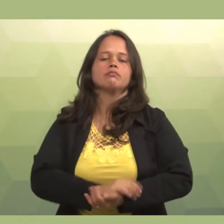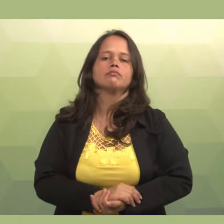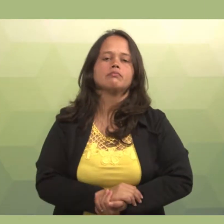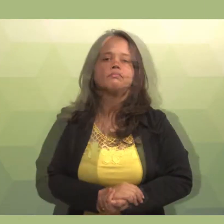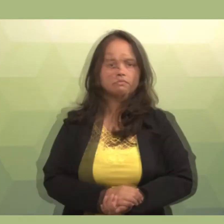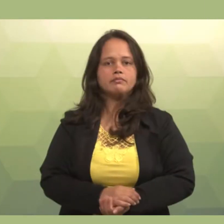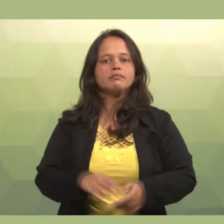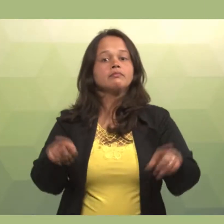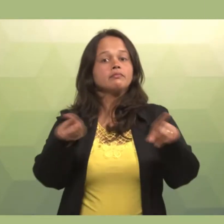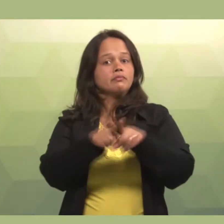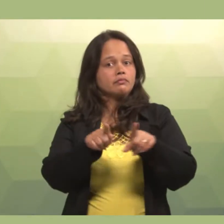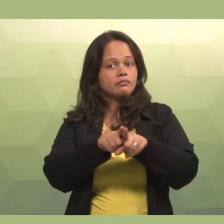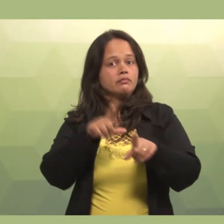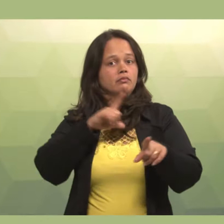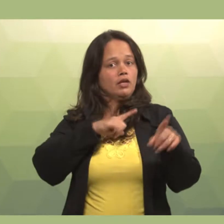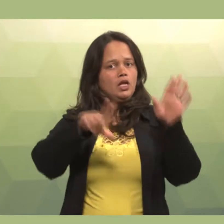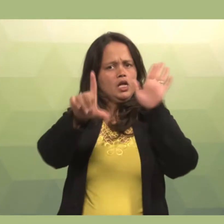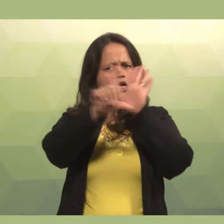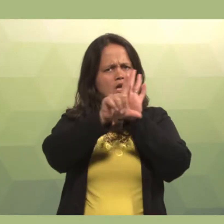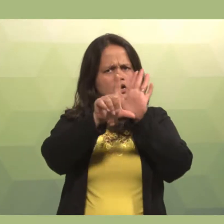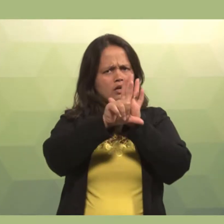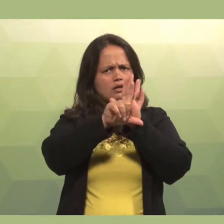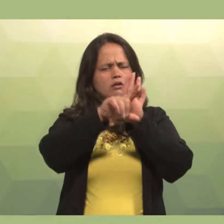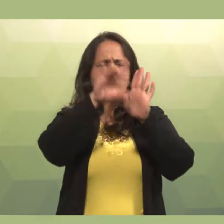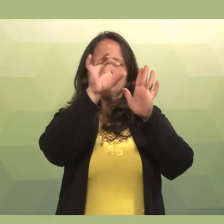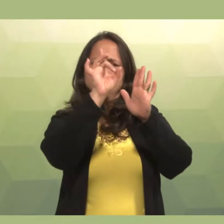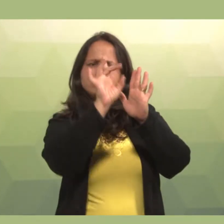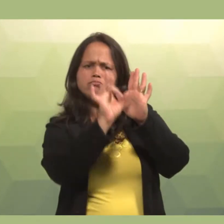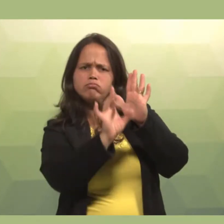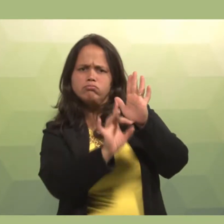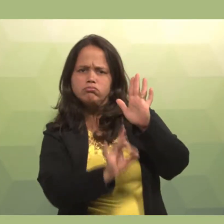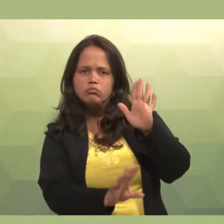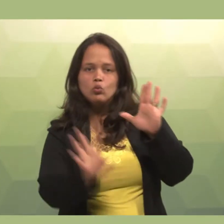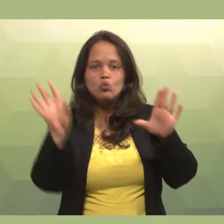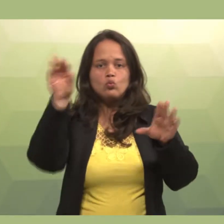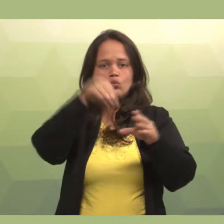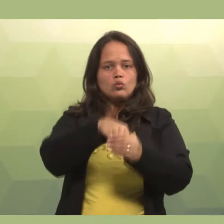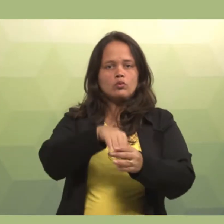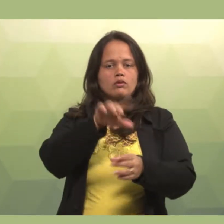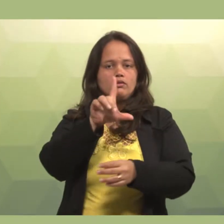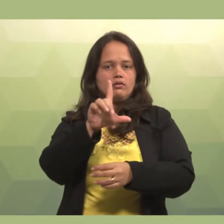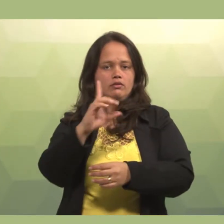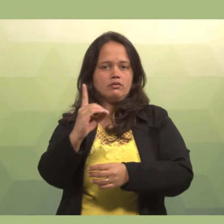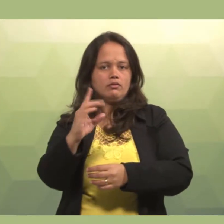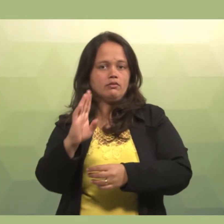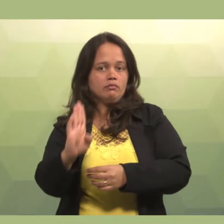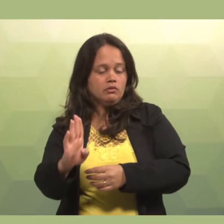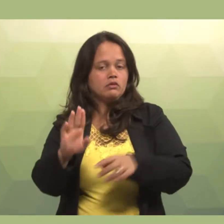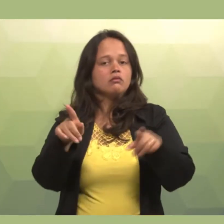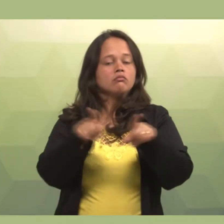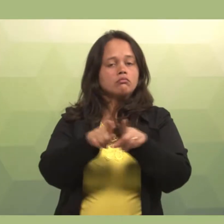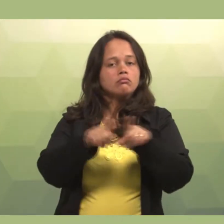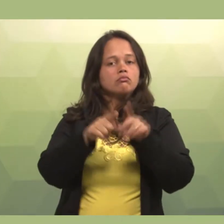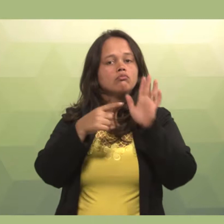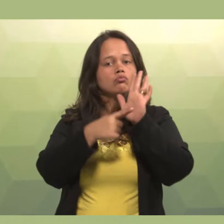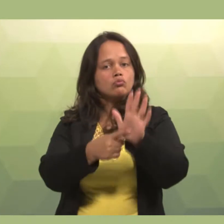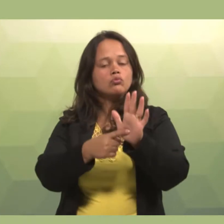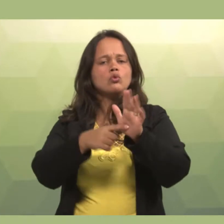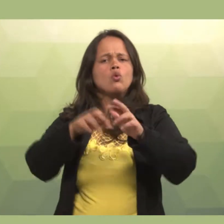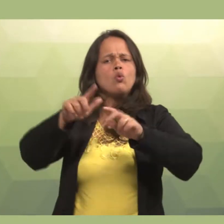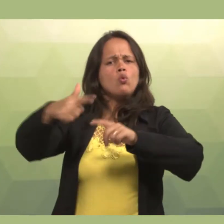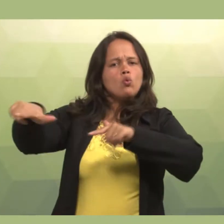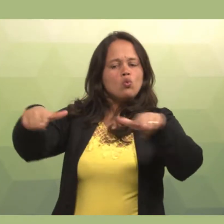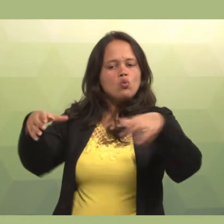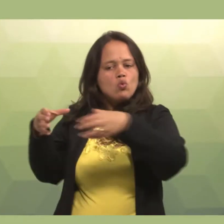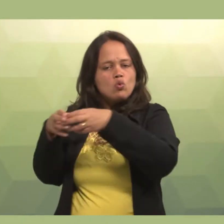Ainda há leis específicas que complementam a LDB determinam que sejam incluídos componentes não disciplinares,